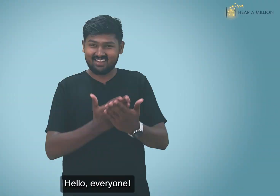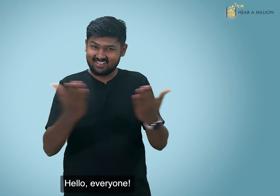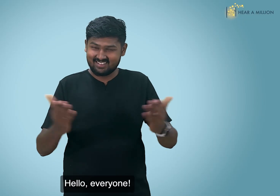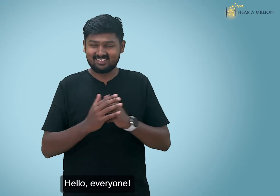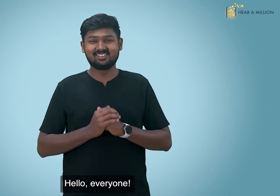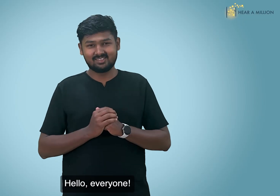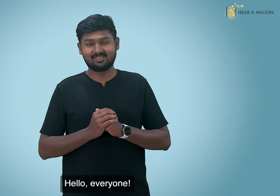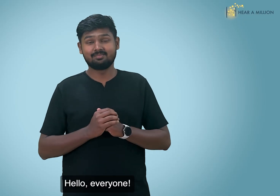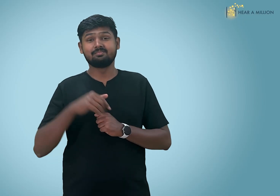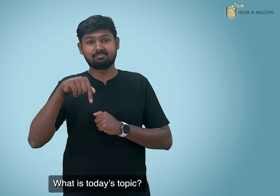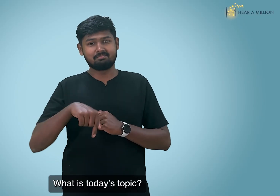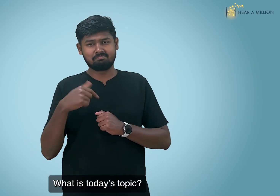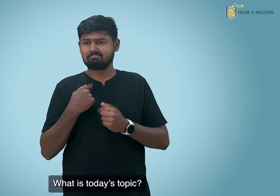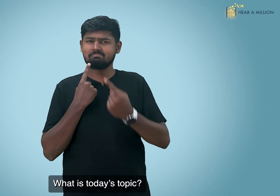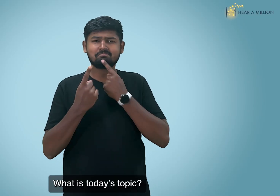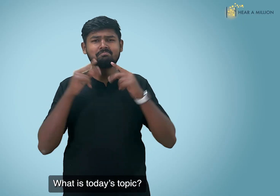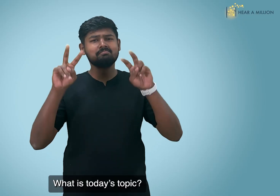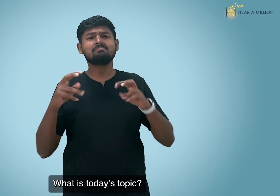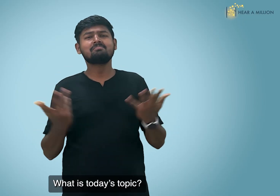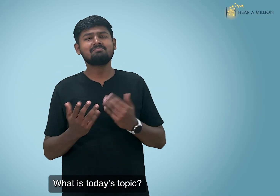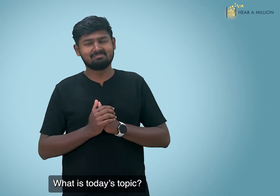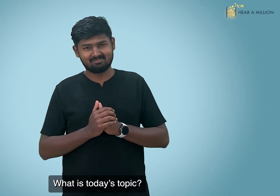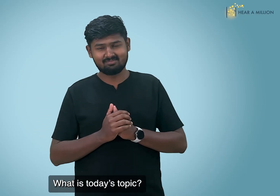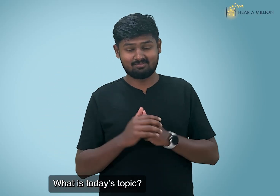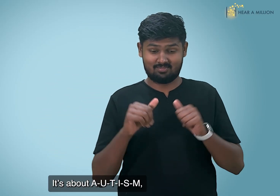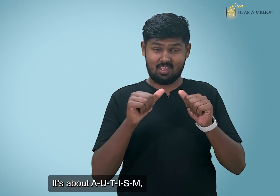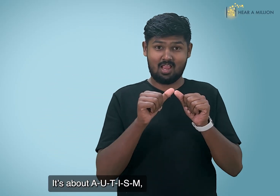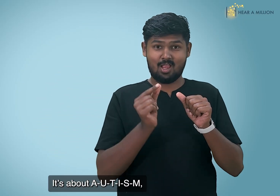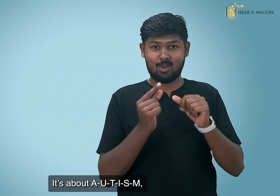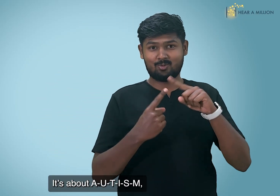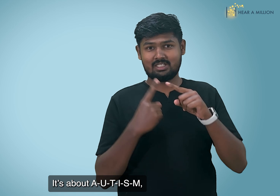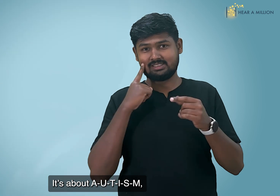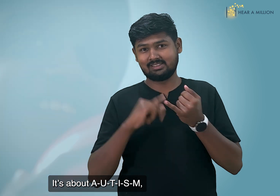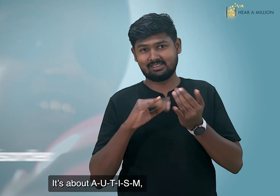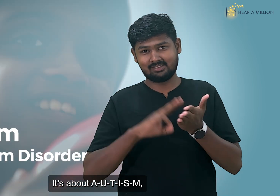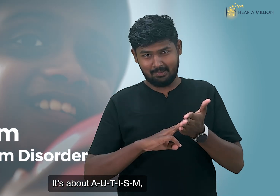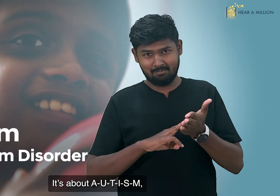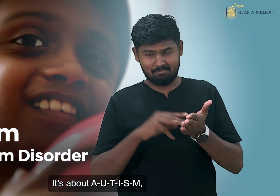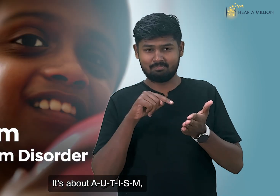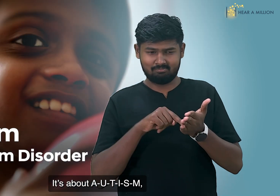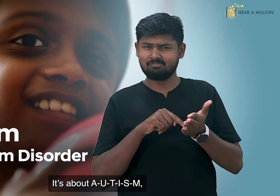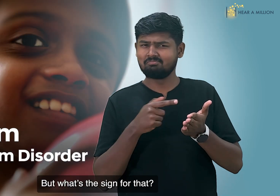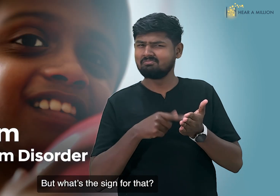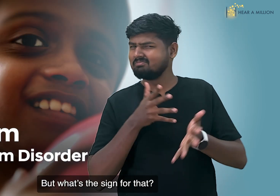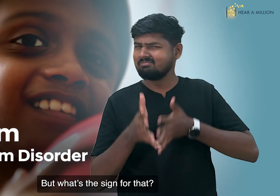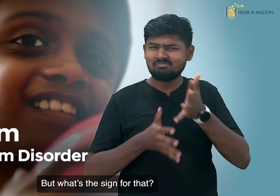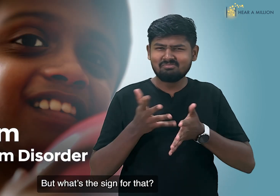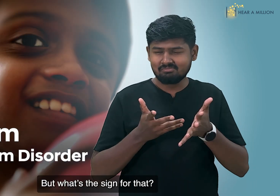सभी को नमस्कार। आज का विषय क्या है? यह है AUTISM ऑटिज्म के बारे में है। लेकिन